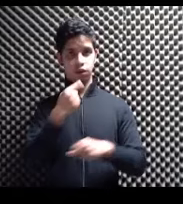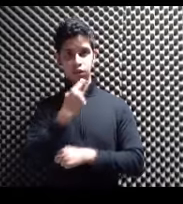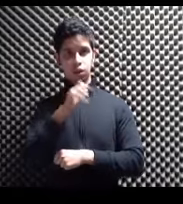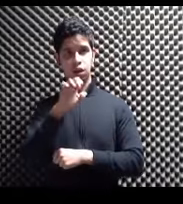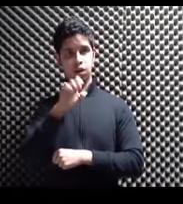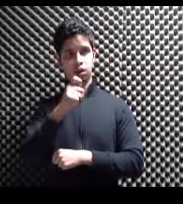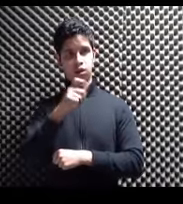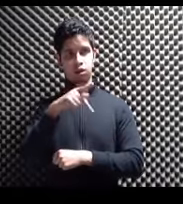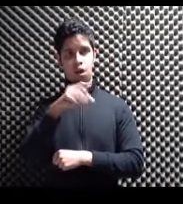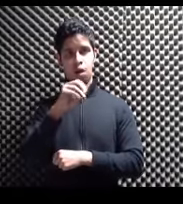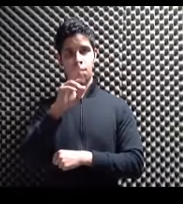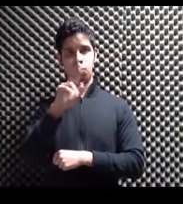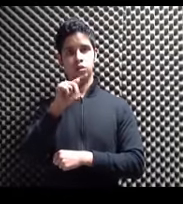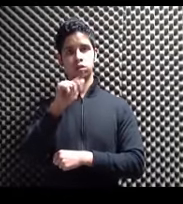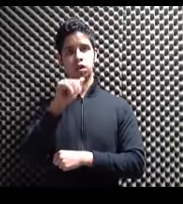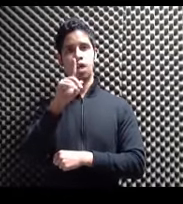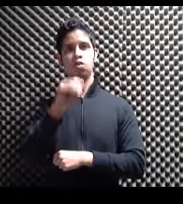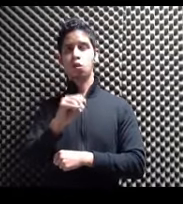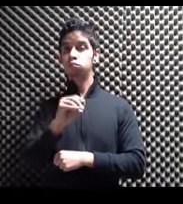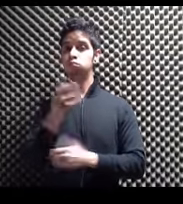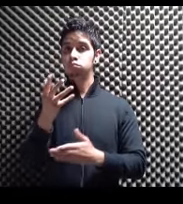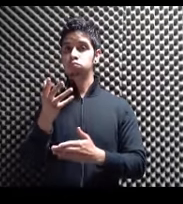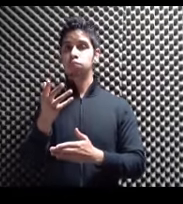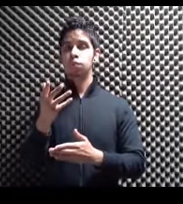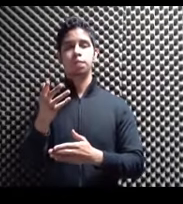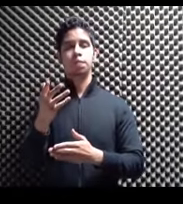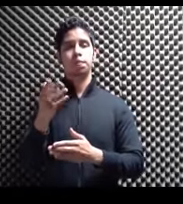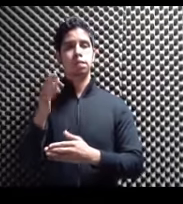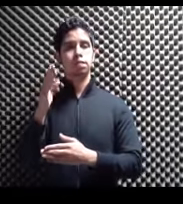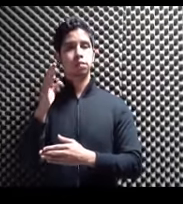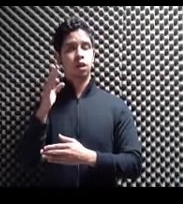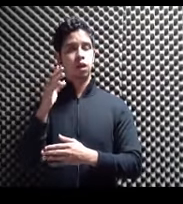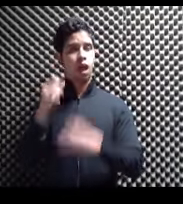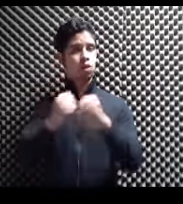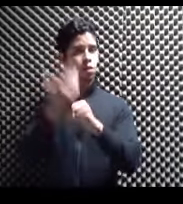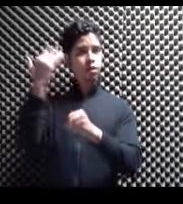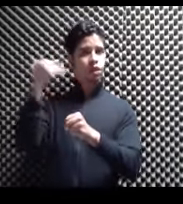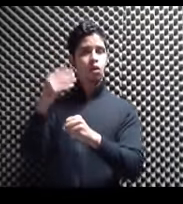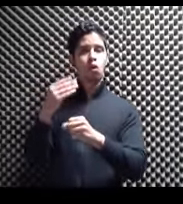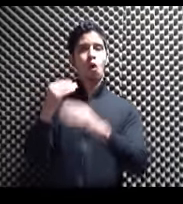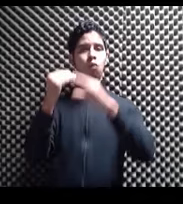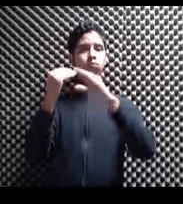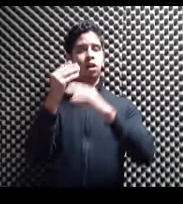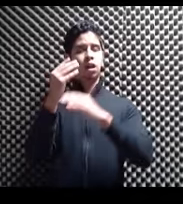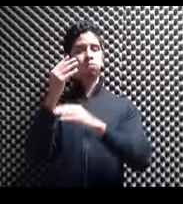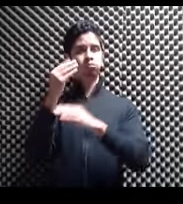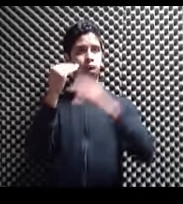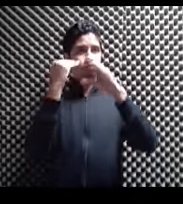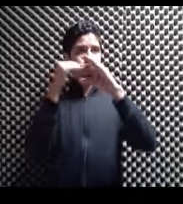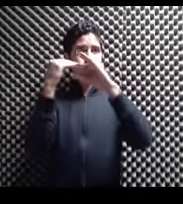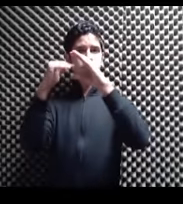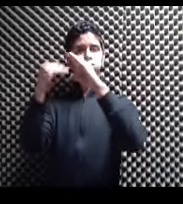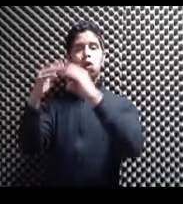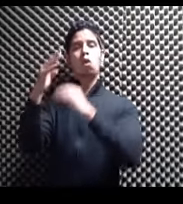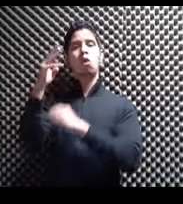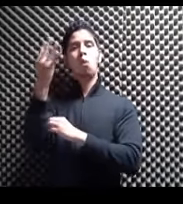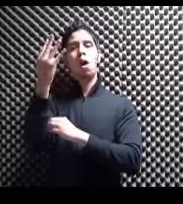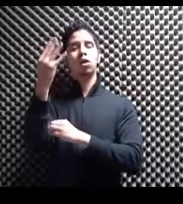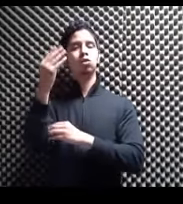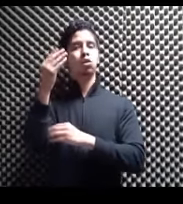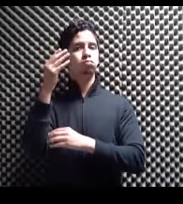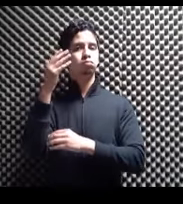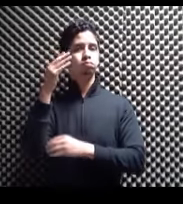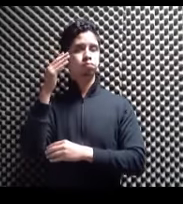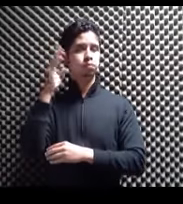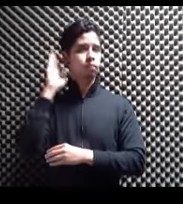El año pasado logramos enviar 4 y estamos felices. Ayer me llamó una de las personas que